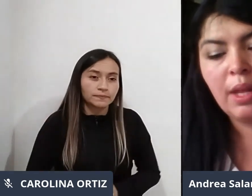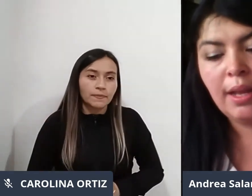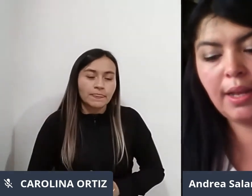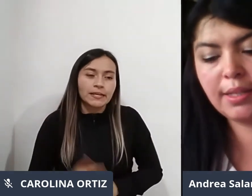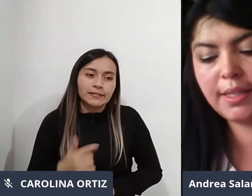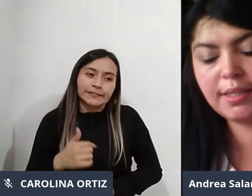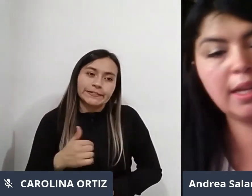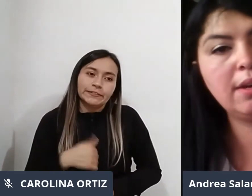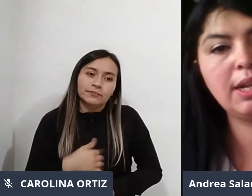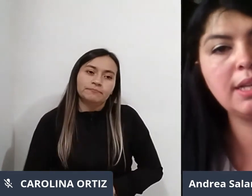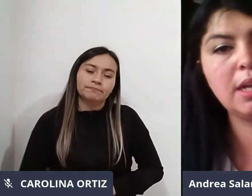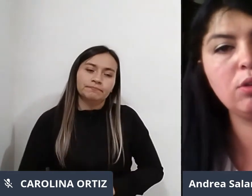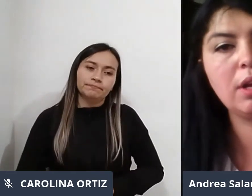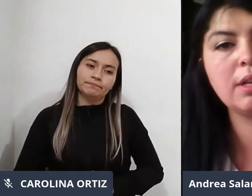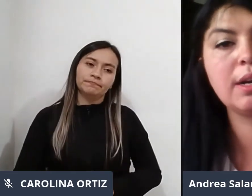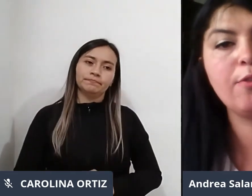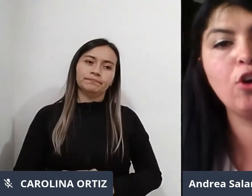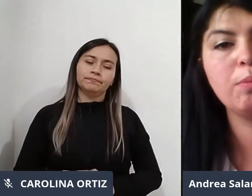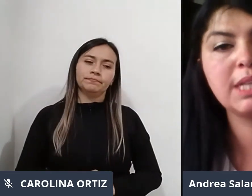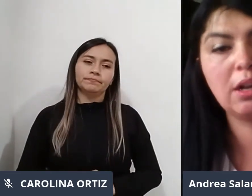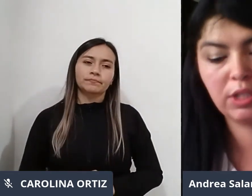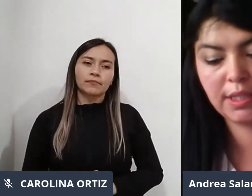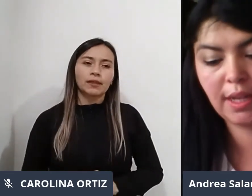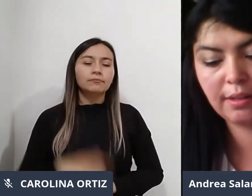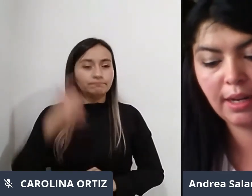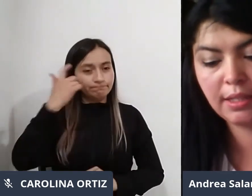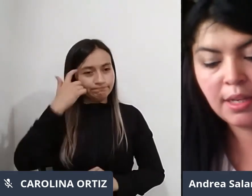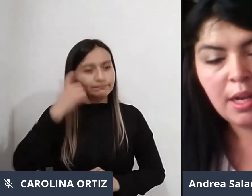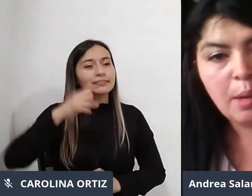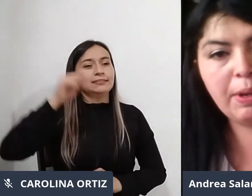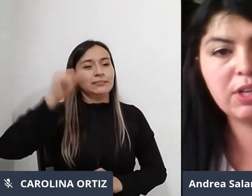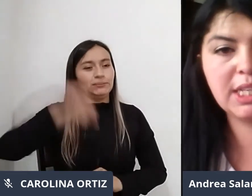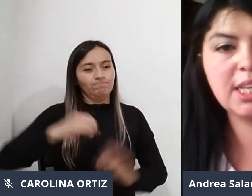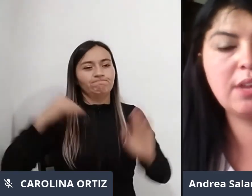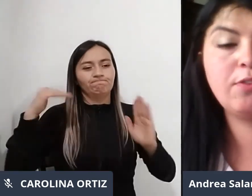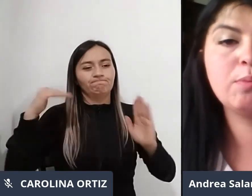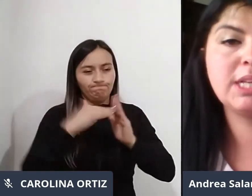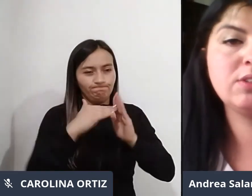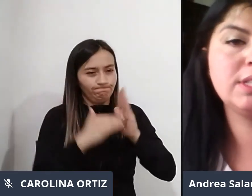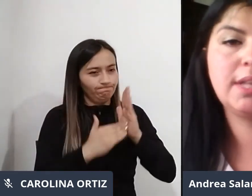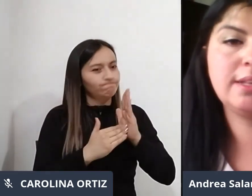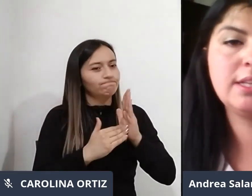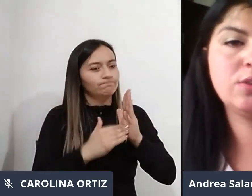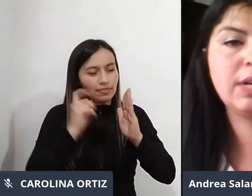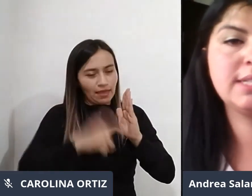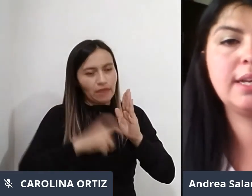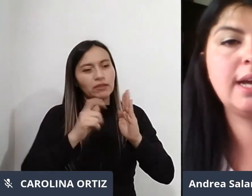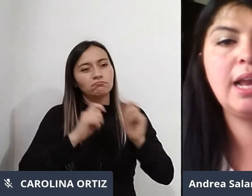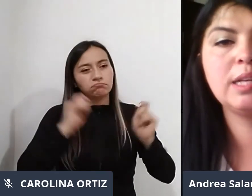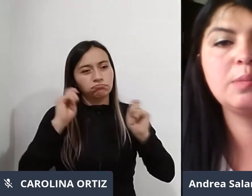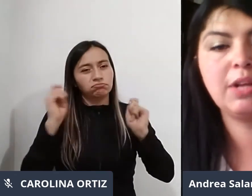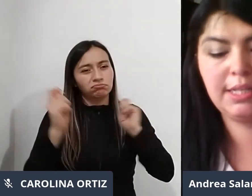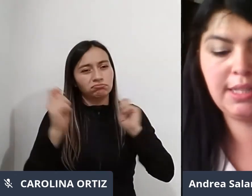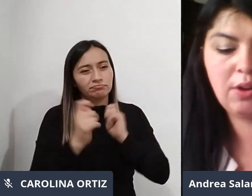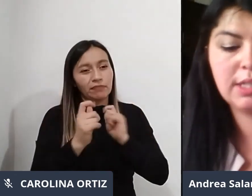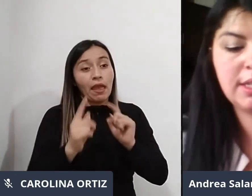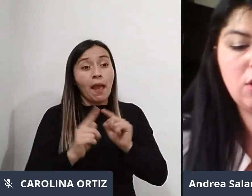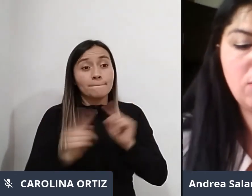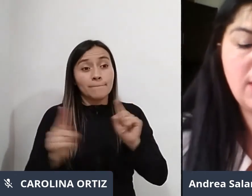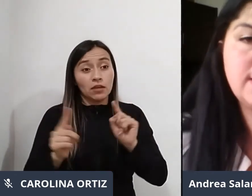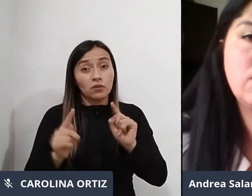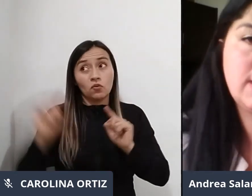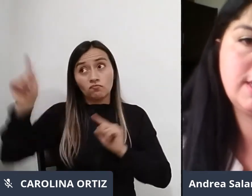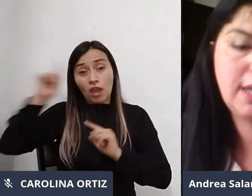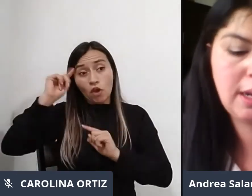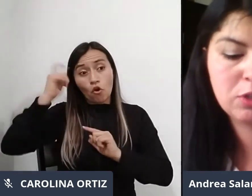considero que sí se deben hacer unas reformas a los estándares, pero que esas reformas a los estándares no van a ser regaladas por el Estado. El